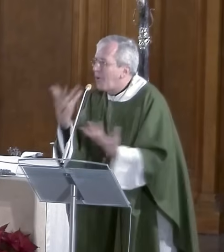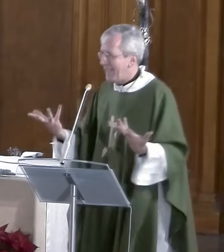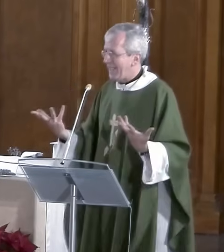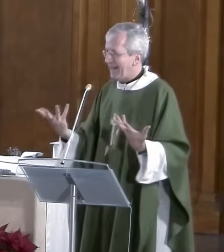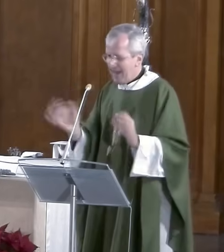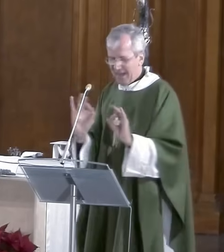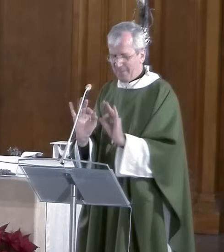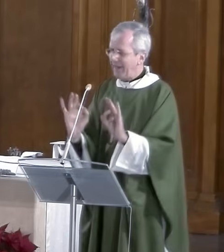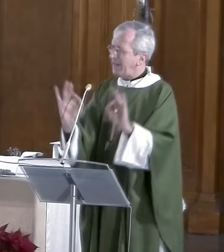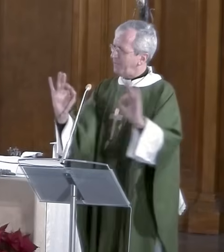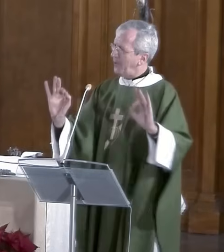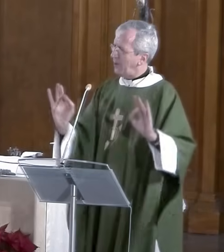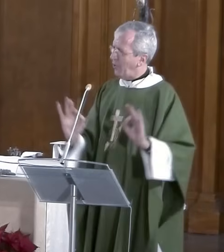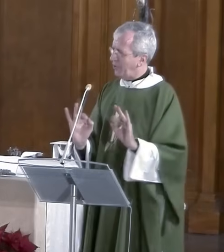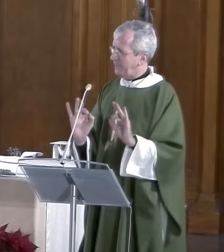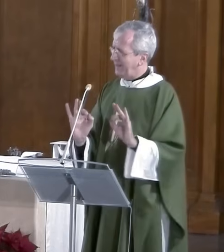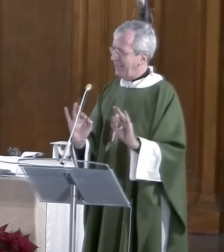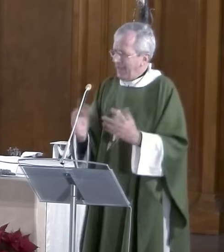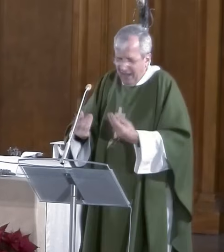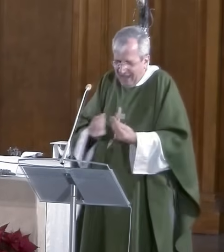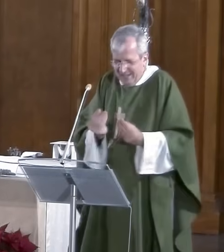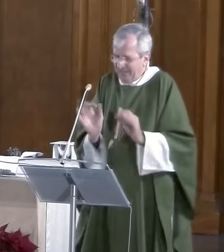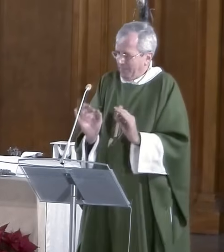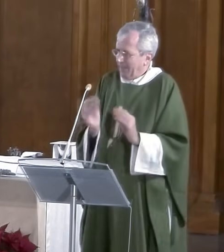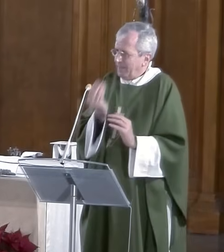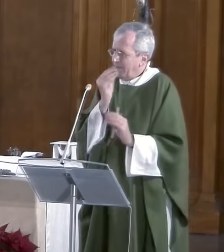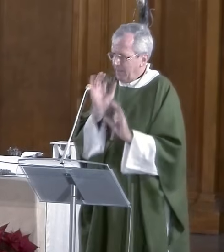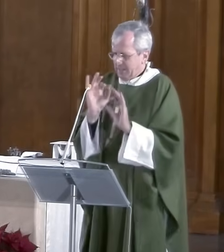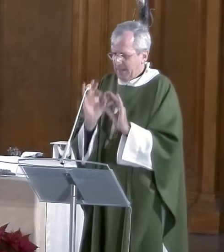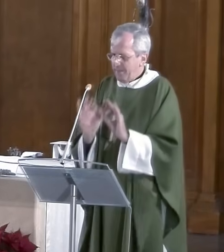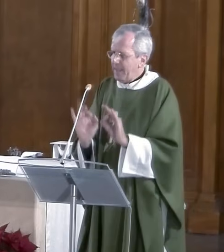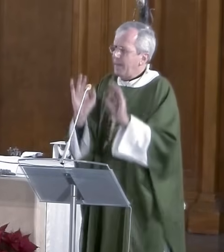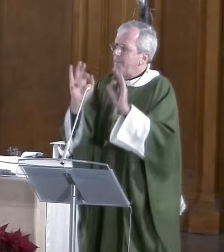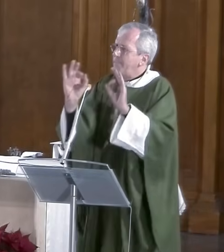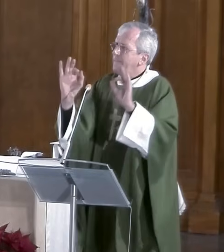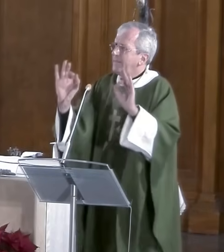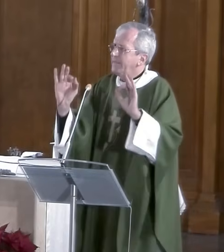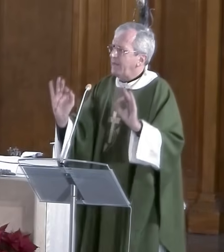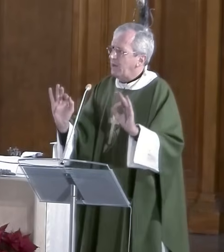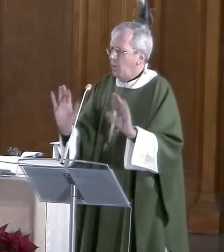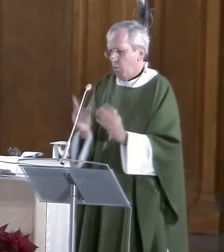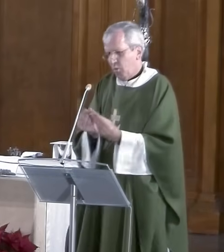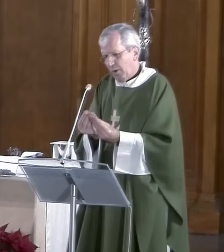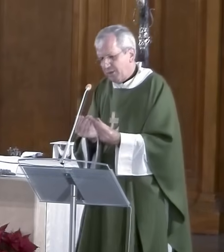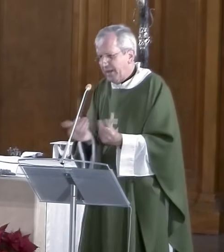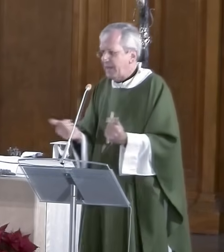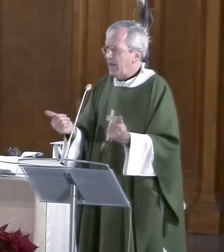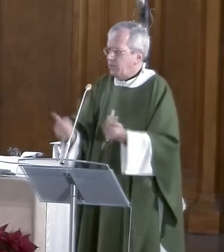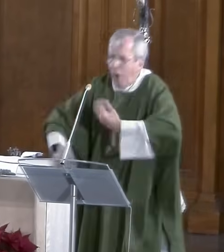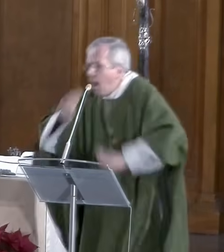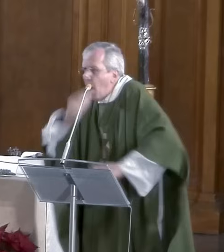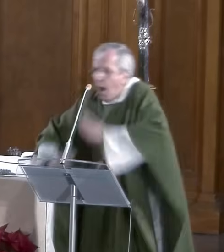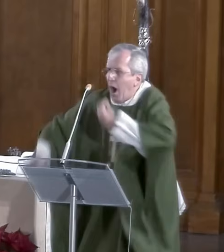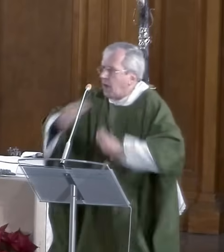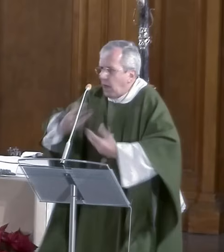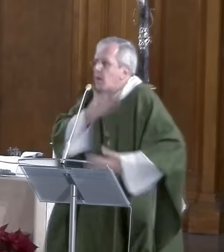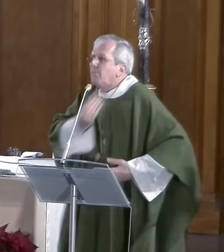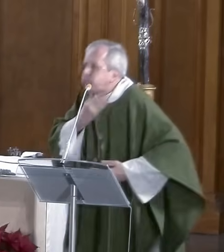de comer, la manera de poner orden en las... Es decir, saber mantener una austeridad, ¿no?